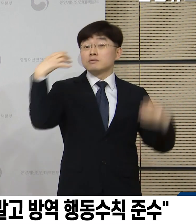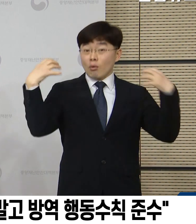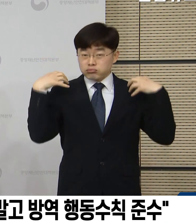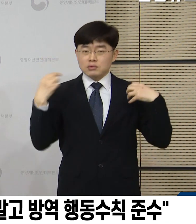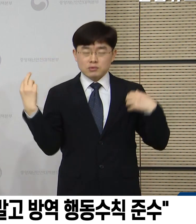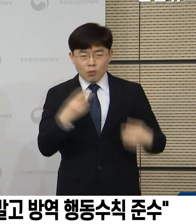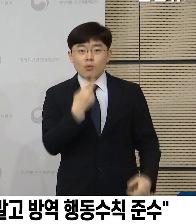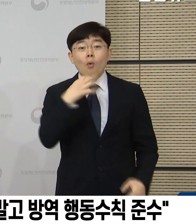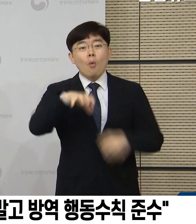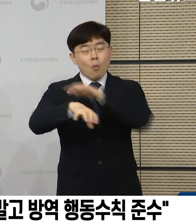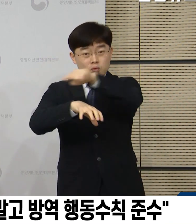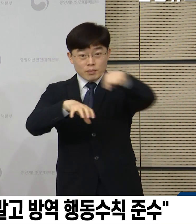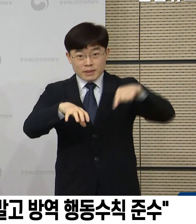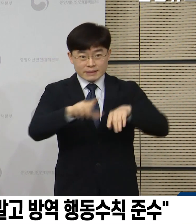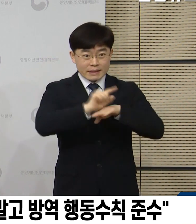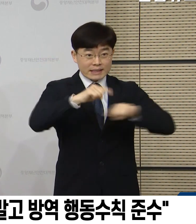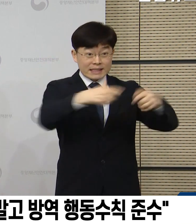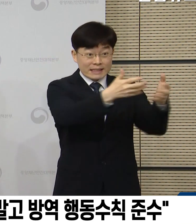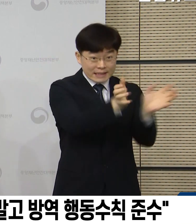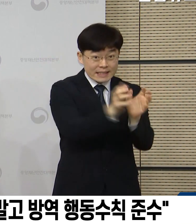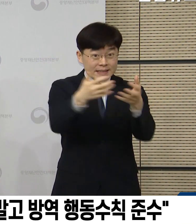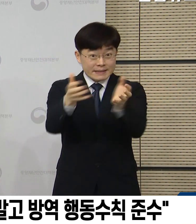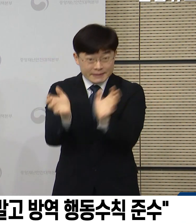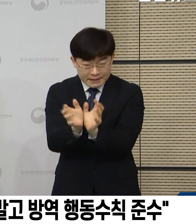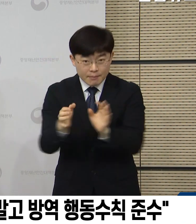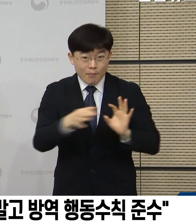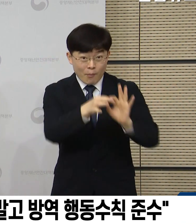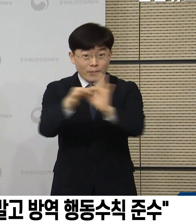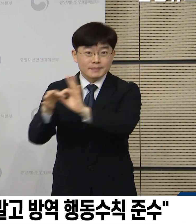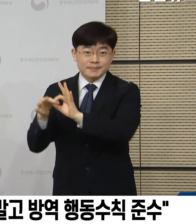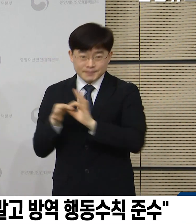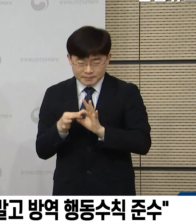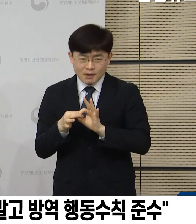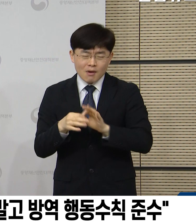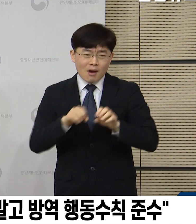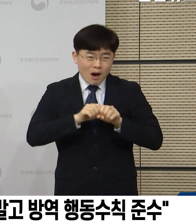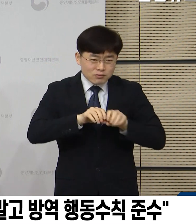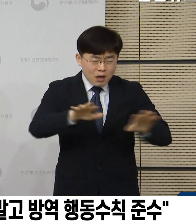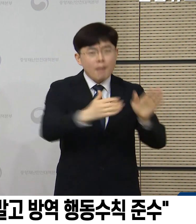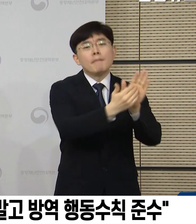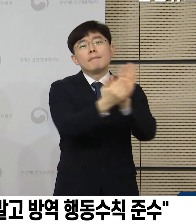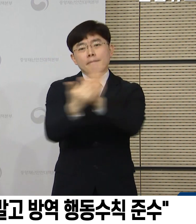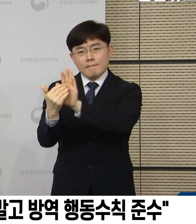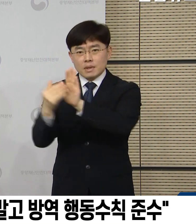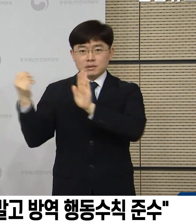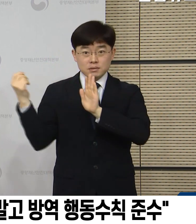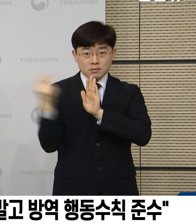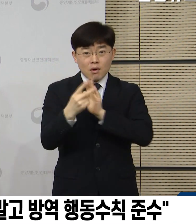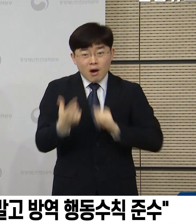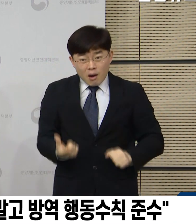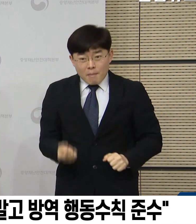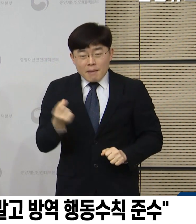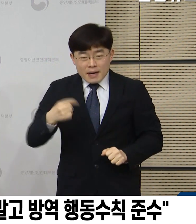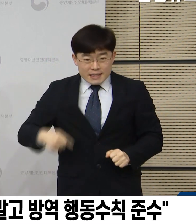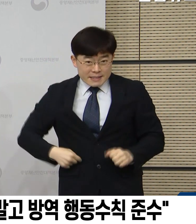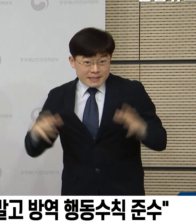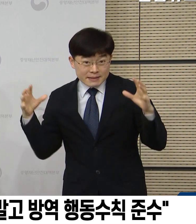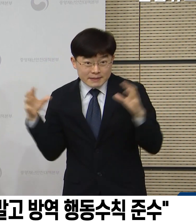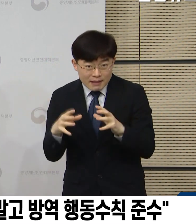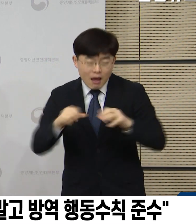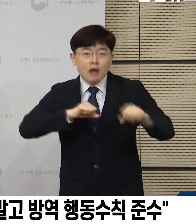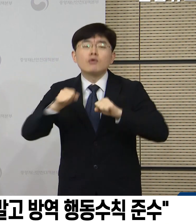수도권 광역 지자체는 집단 감염 사례가 확산되는 것을 막고 신속하게 공동 대응하기